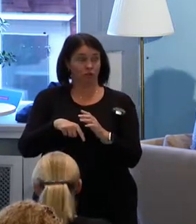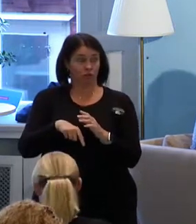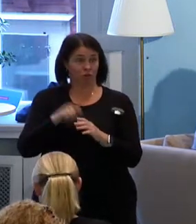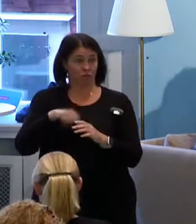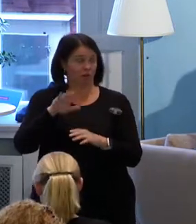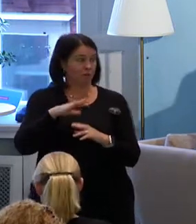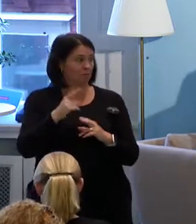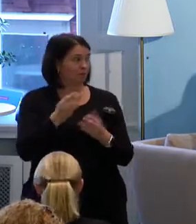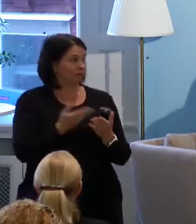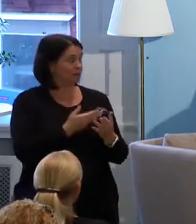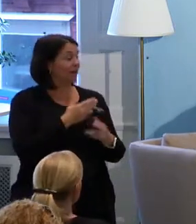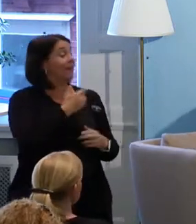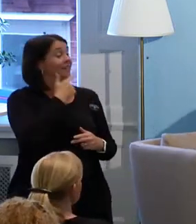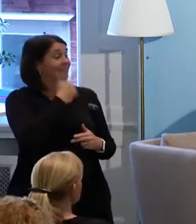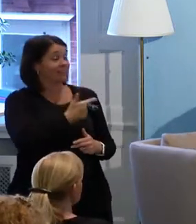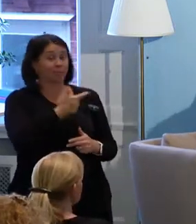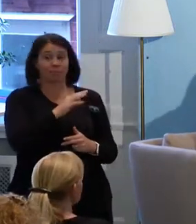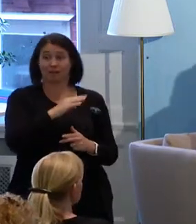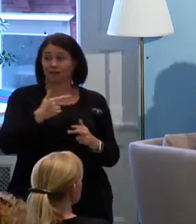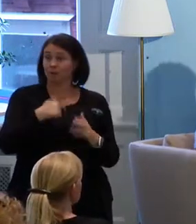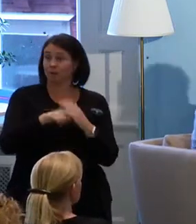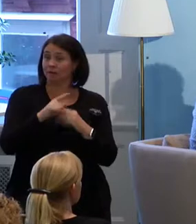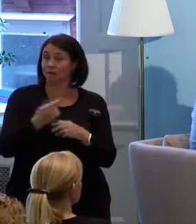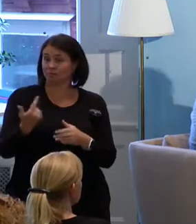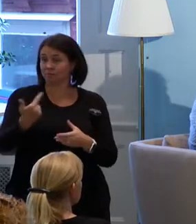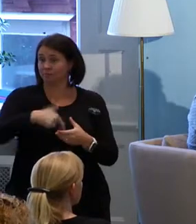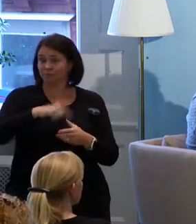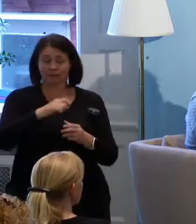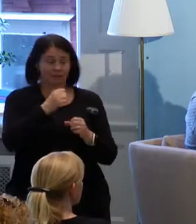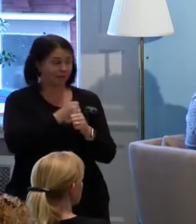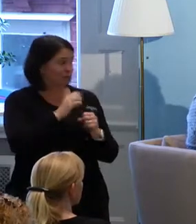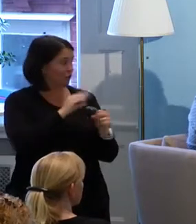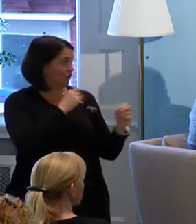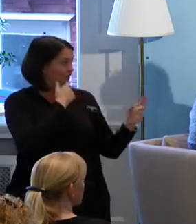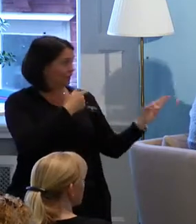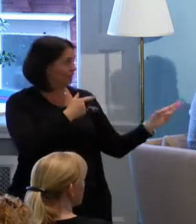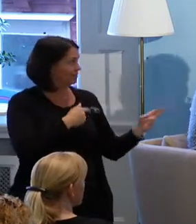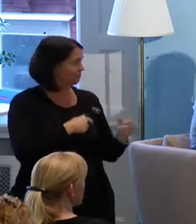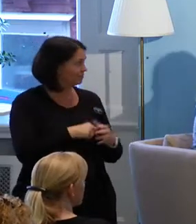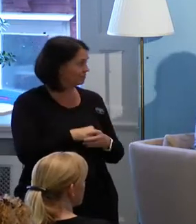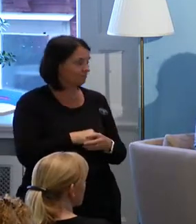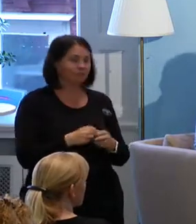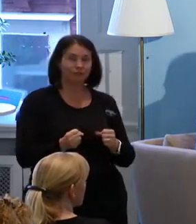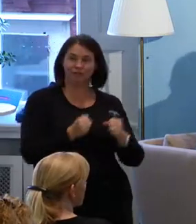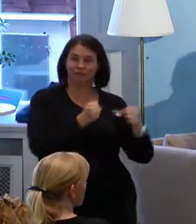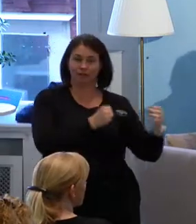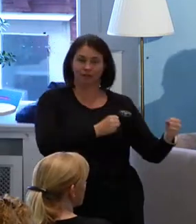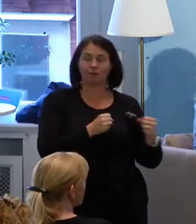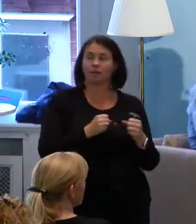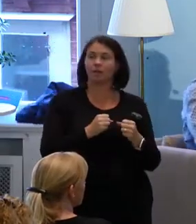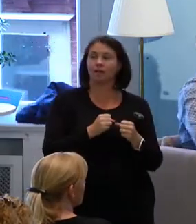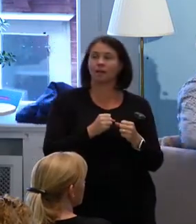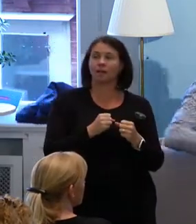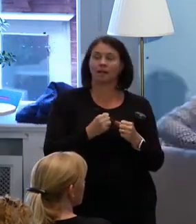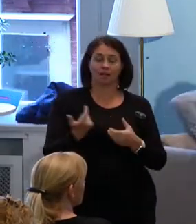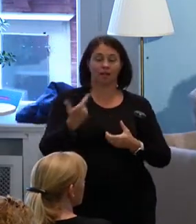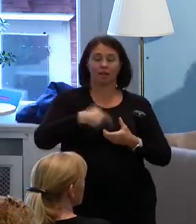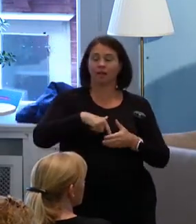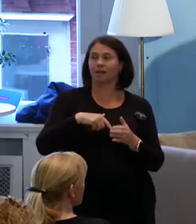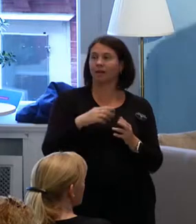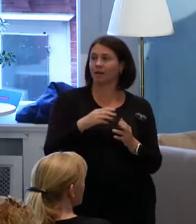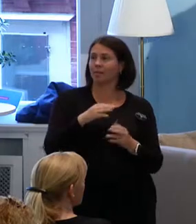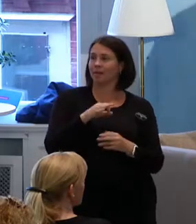tredje. Tack så mycket, Britt. Lite kaffe, kan du hälla upp det? Ja, jag tar lite kaffe. Jag tar lite kaffe. Och du kan passa på att hälla upp till Per